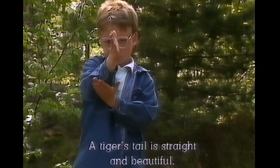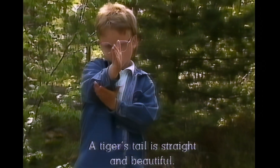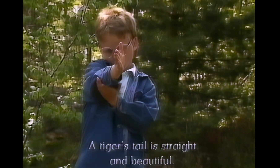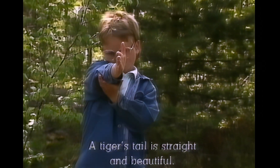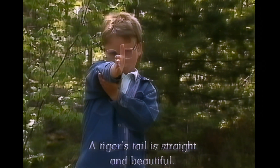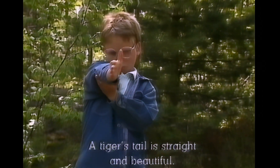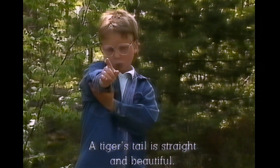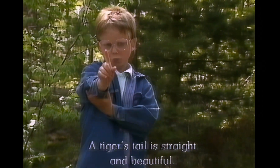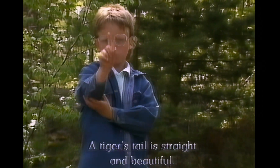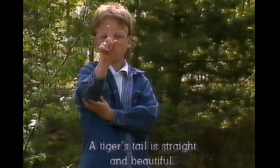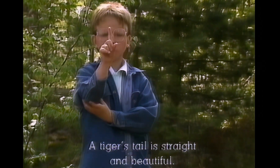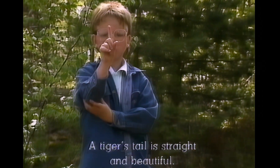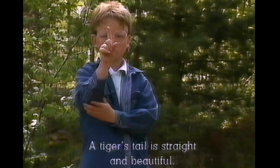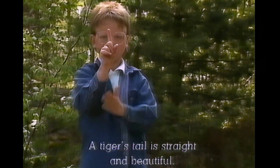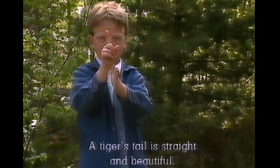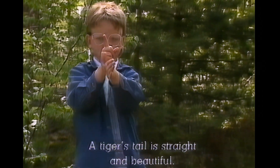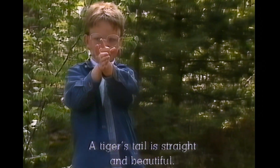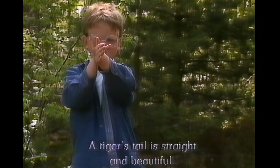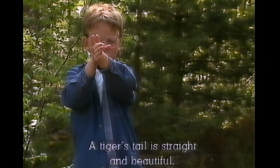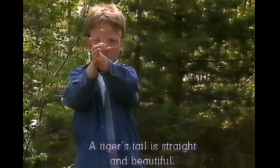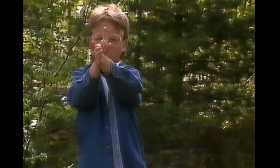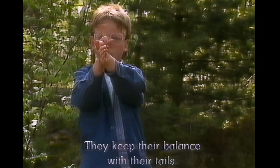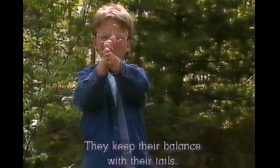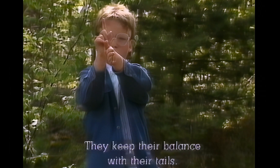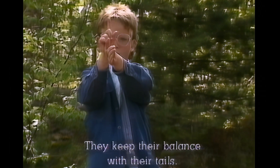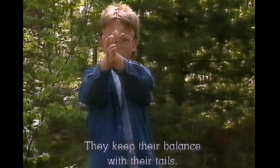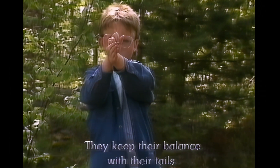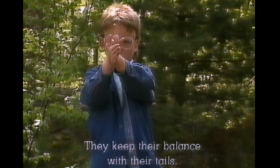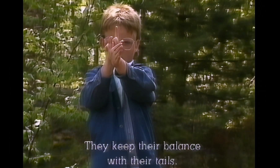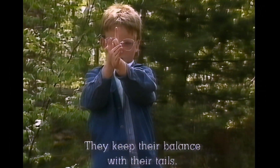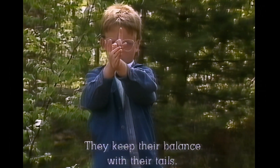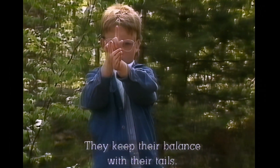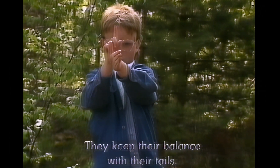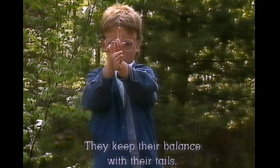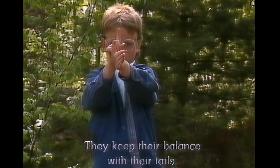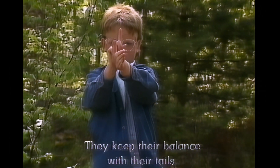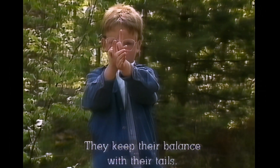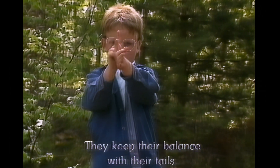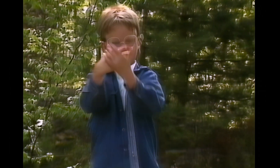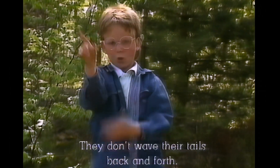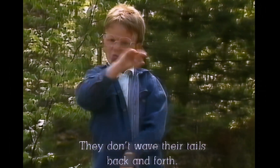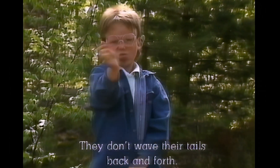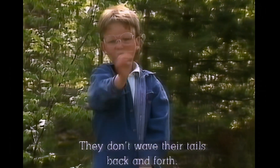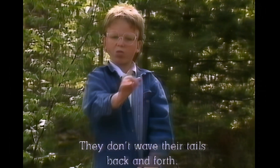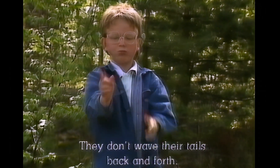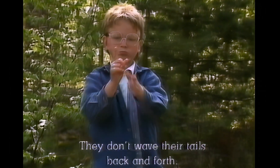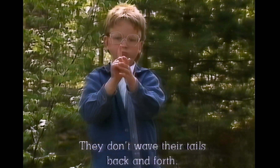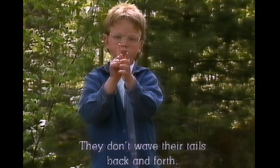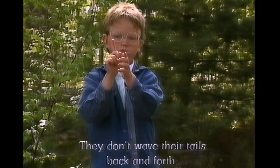Tigerns svans är rak och fin. Och så håller de balansen med svansen. De viftar inte fram och tillbaka